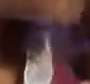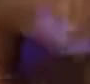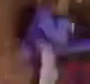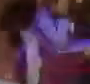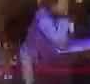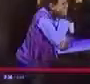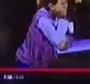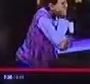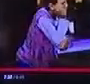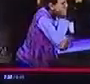bum, bum.